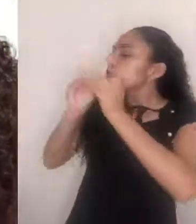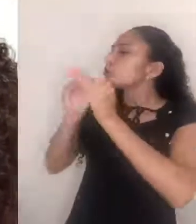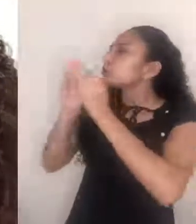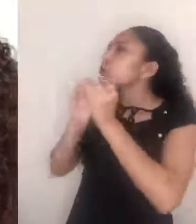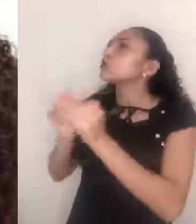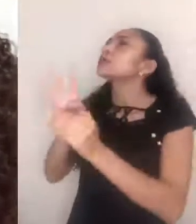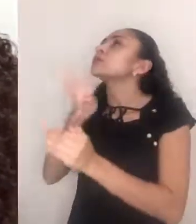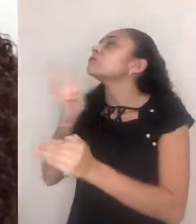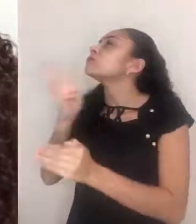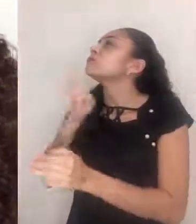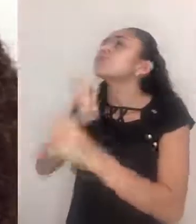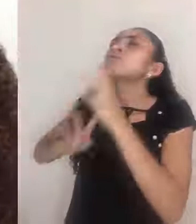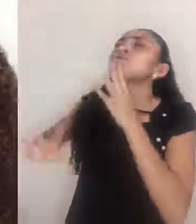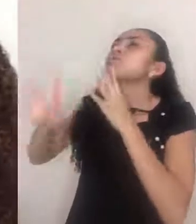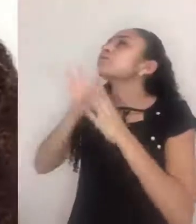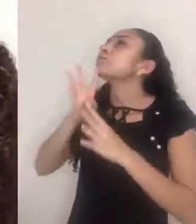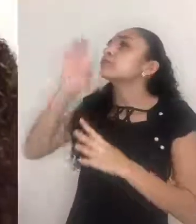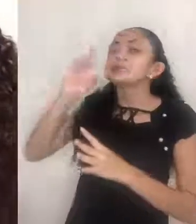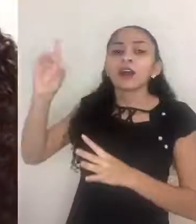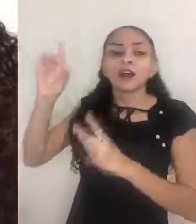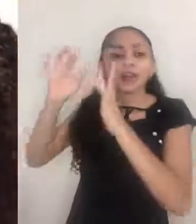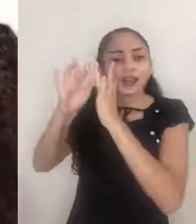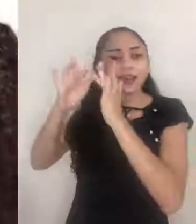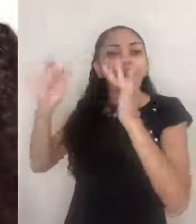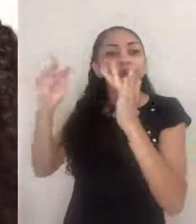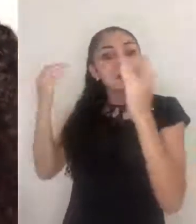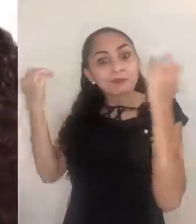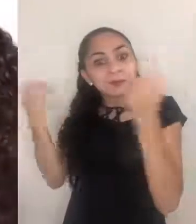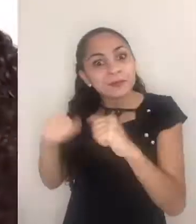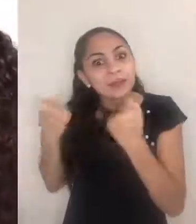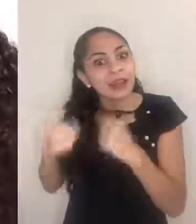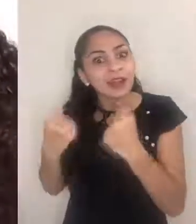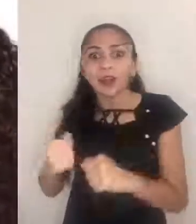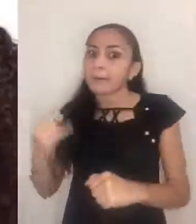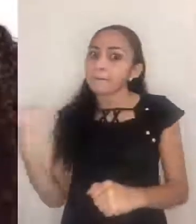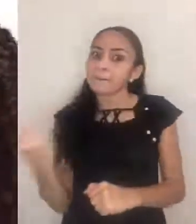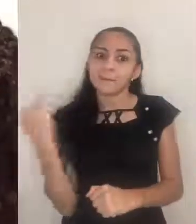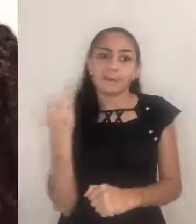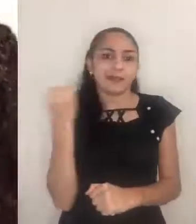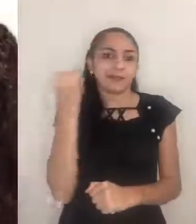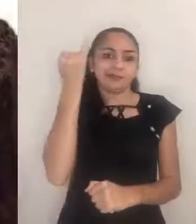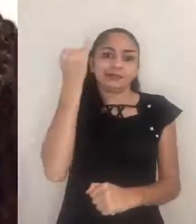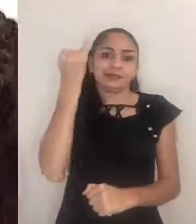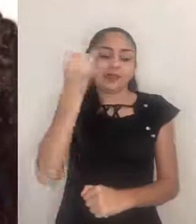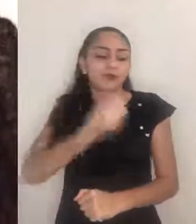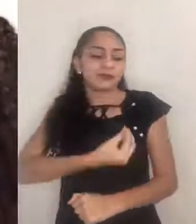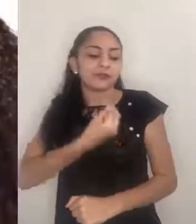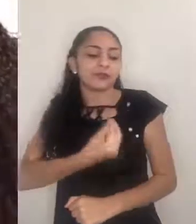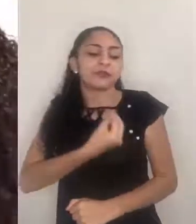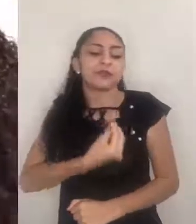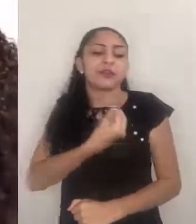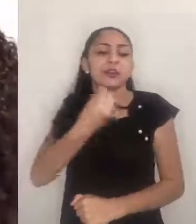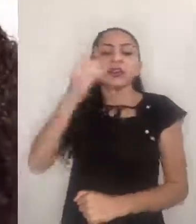que o conhecimento do Senhor, ele nasce da intimidade. Por isso que é tão importante nós priorizarmos a nossa vida com